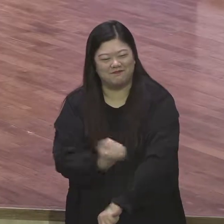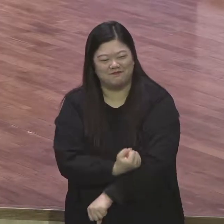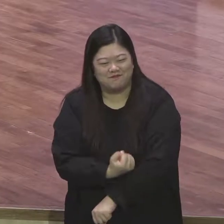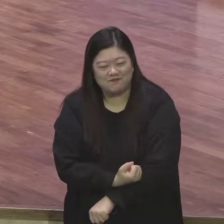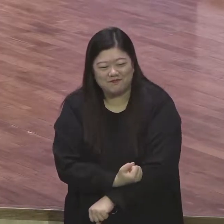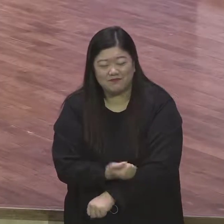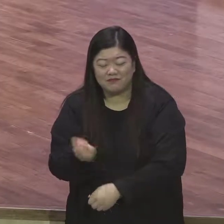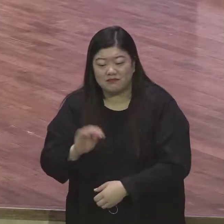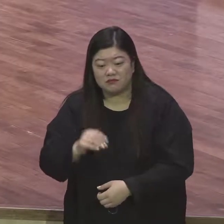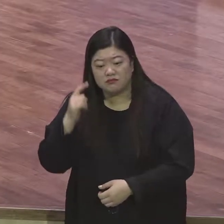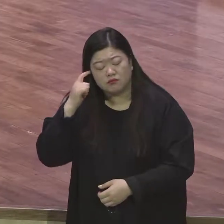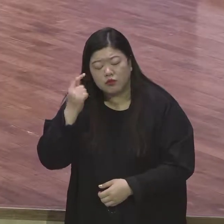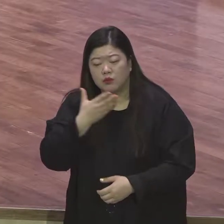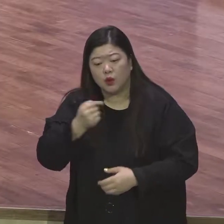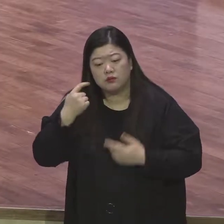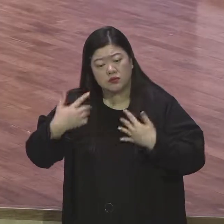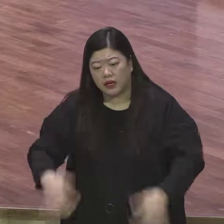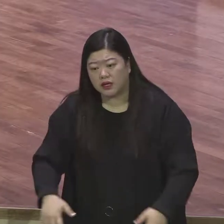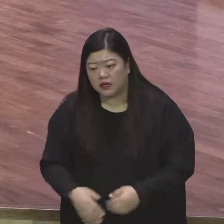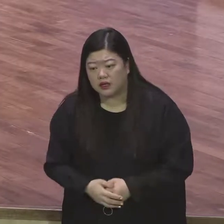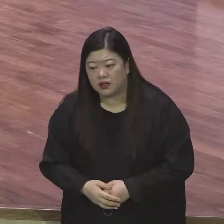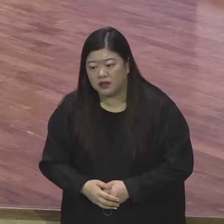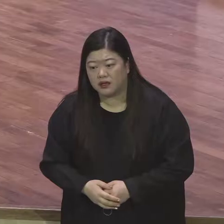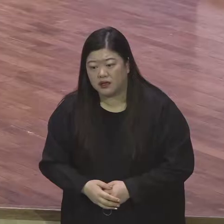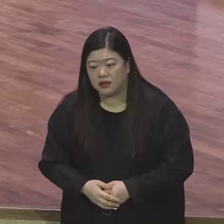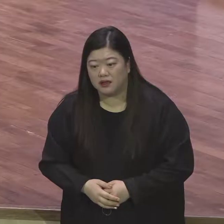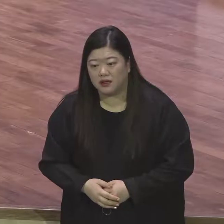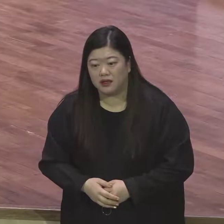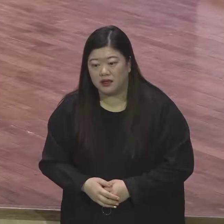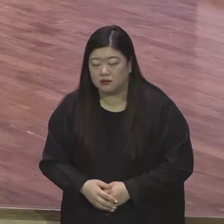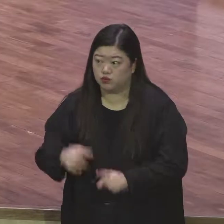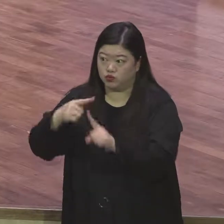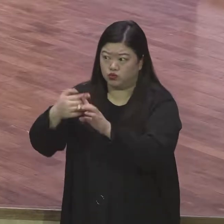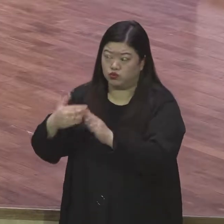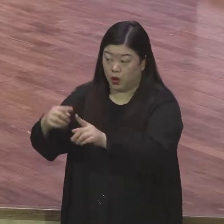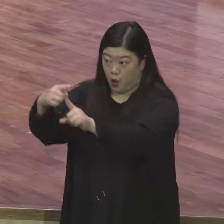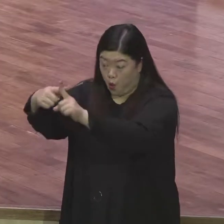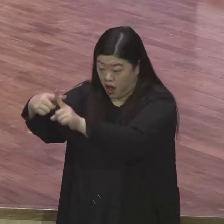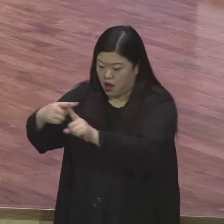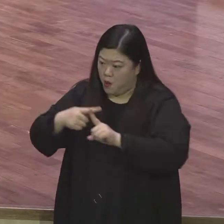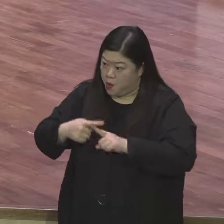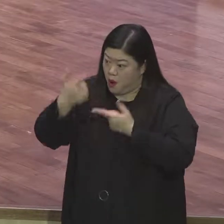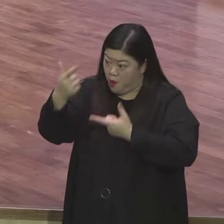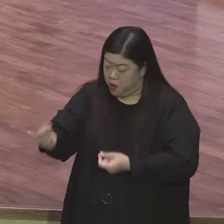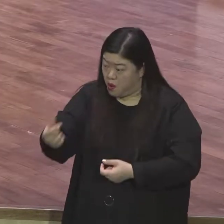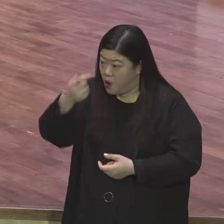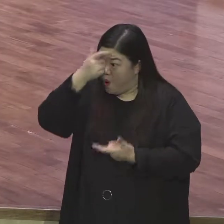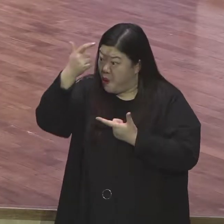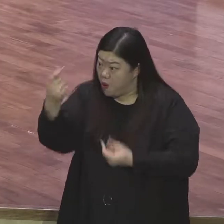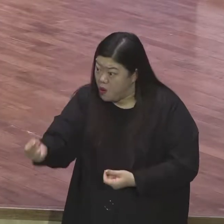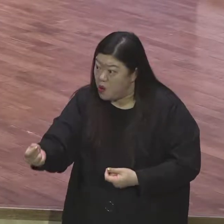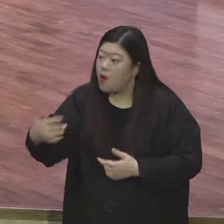예원교회는 다른 줄 믿으시기 바랍니다. 교회면 같은 교회인 줄 아세요? 복음이 확실해야지.